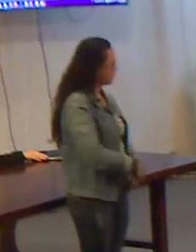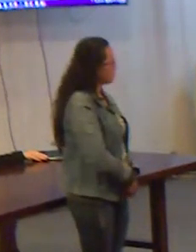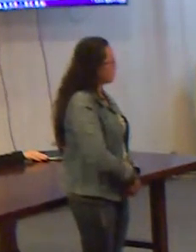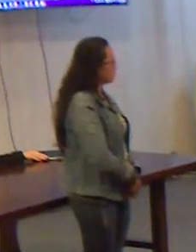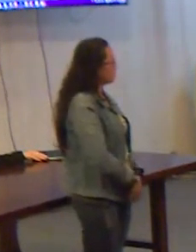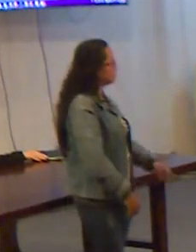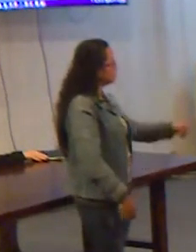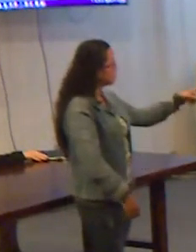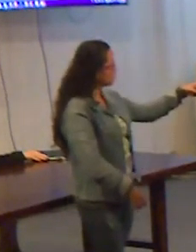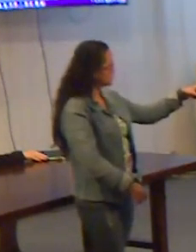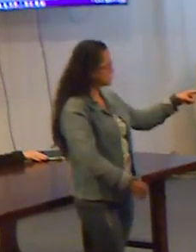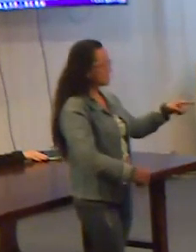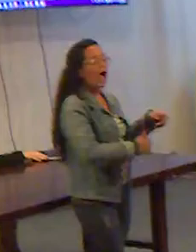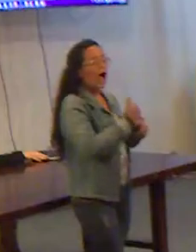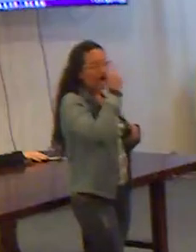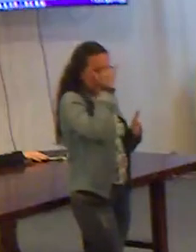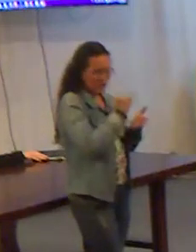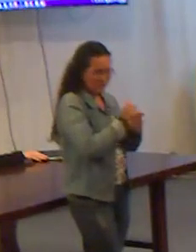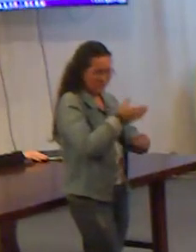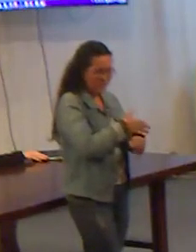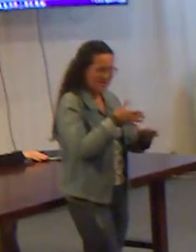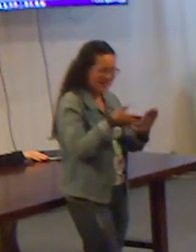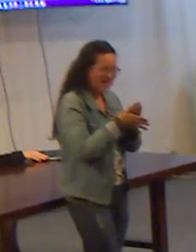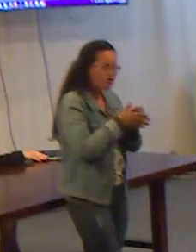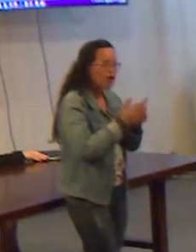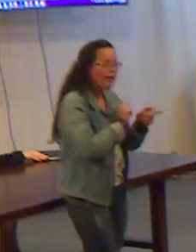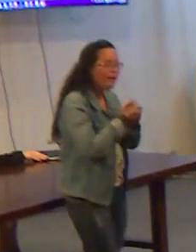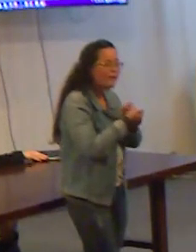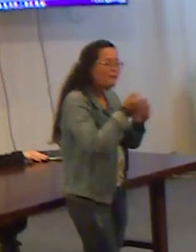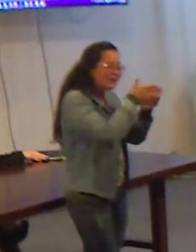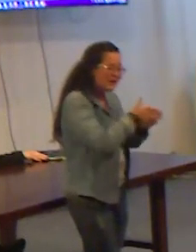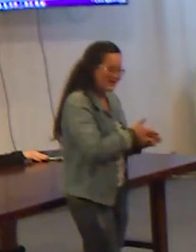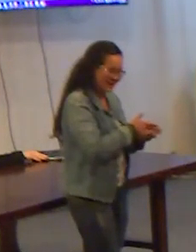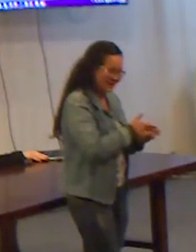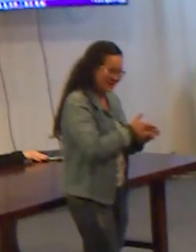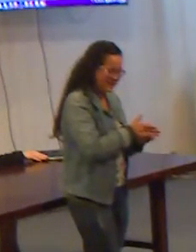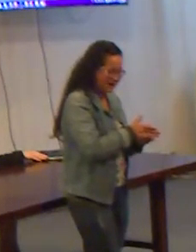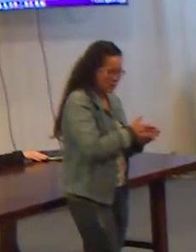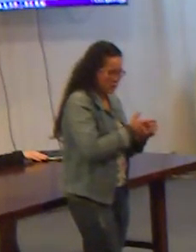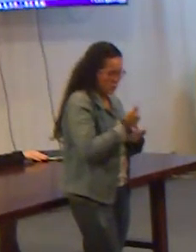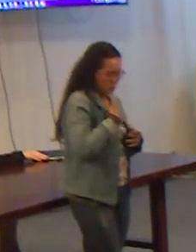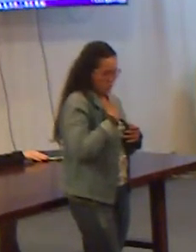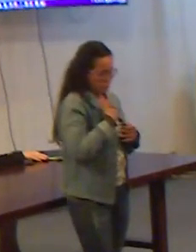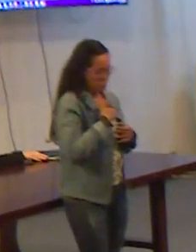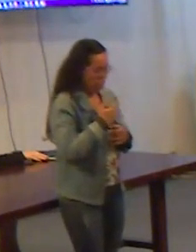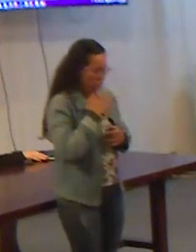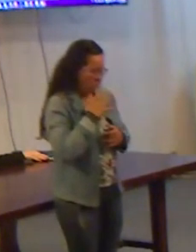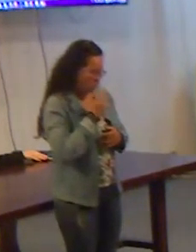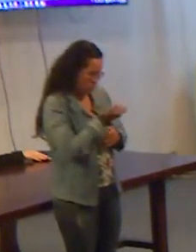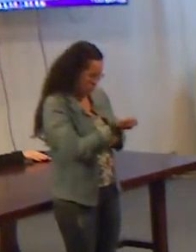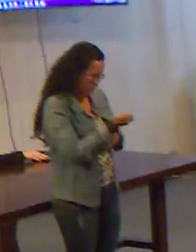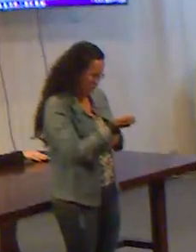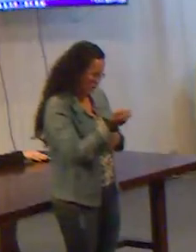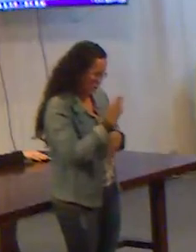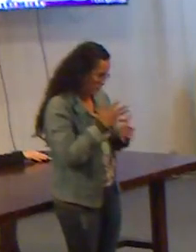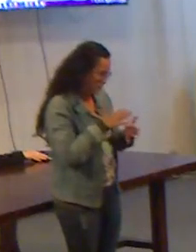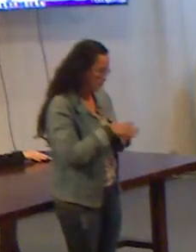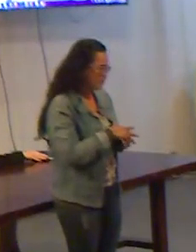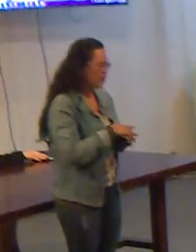cuando decidimos transformar la metodología. Pues yo hablé un poco de que exactamente no había